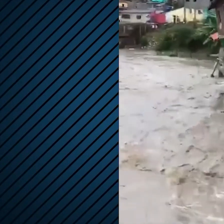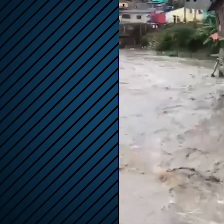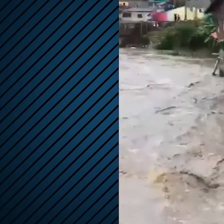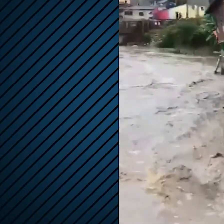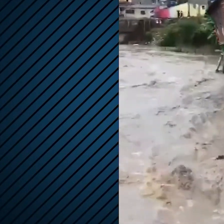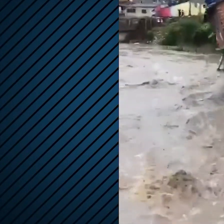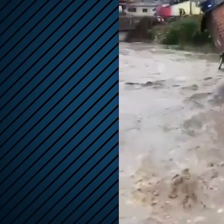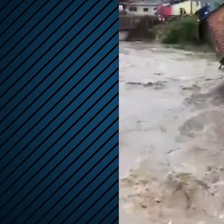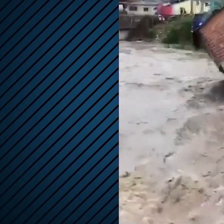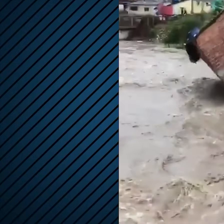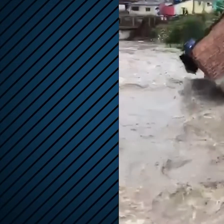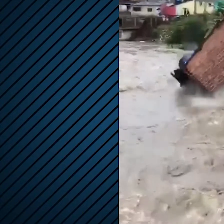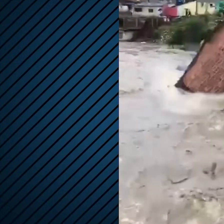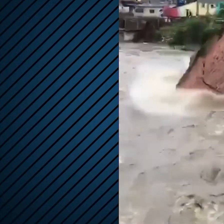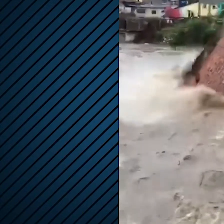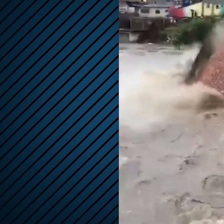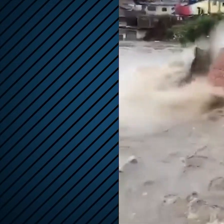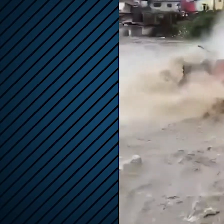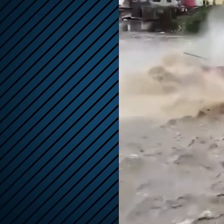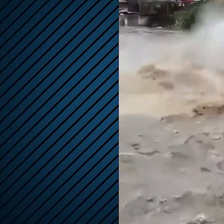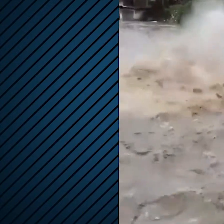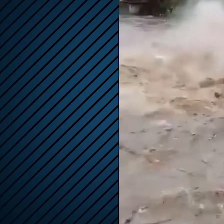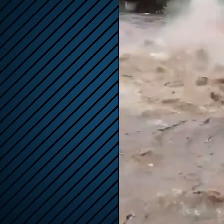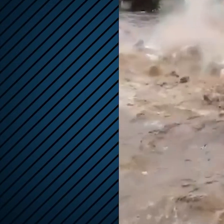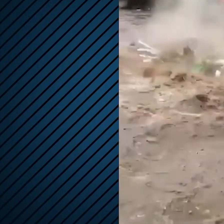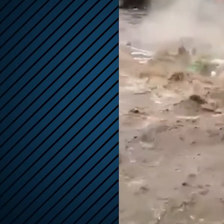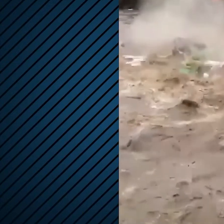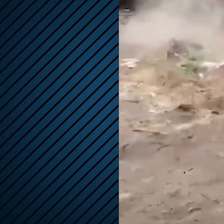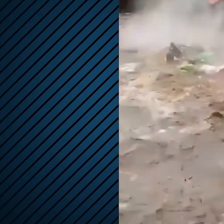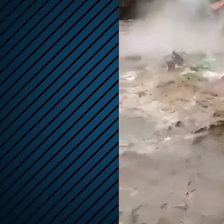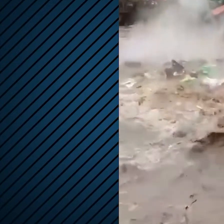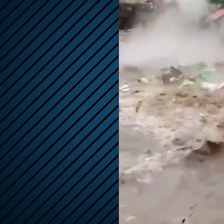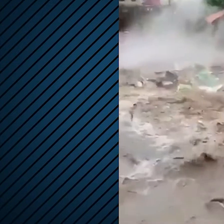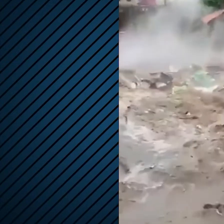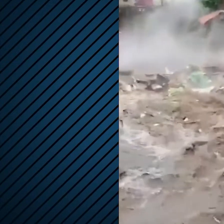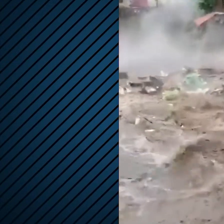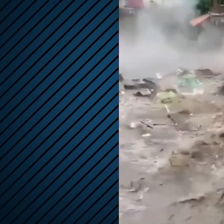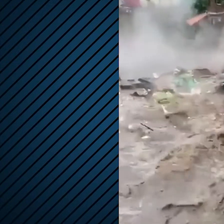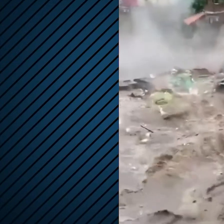água tem devastado alguns bairros e arrastado casas e